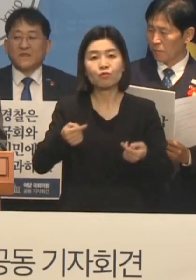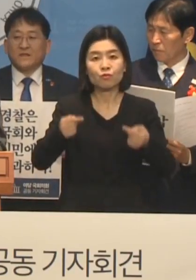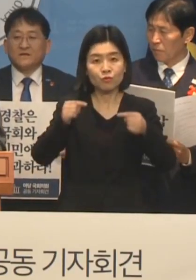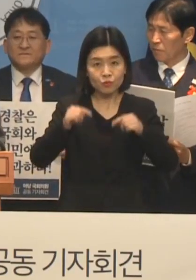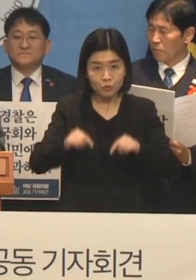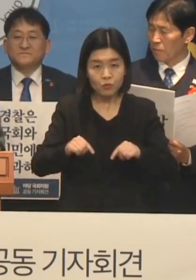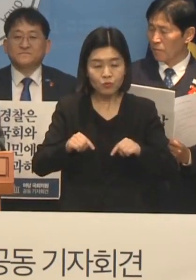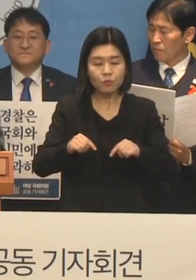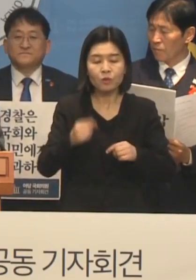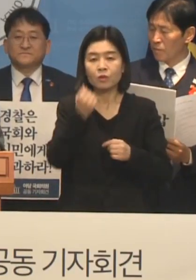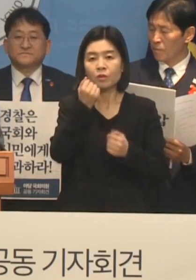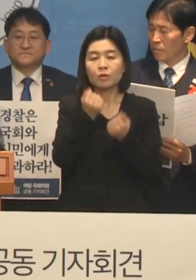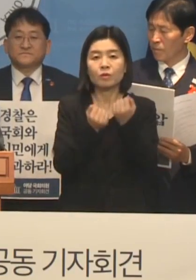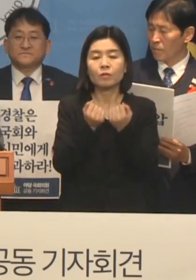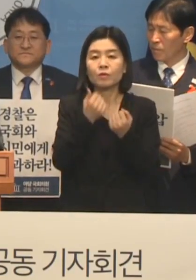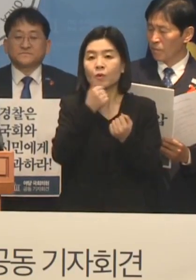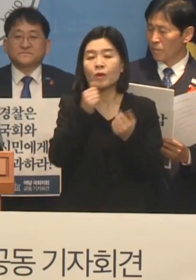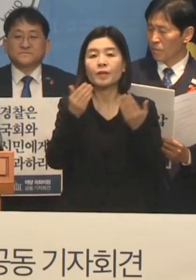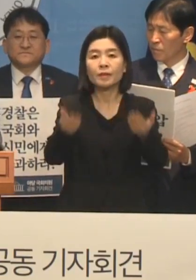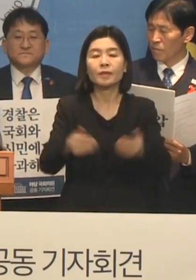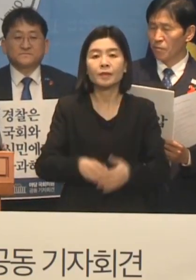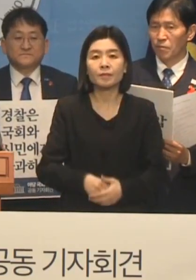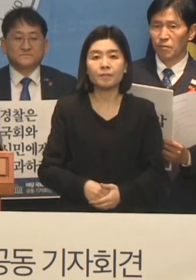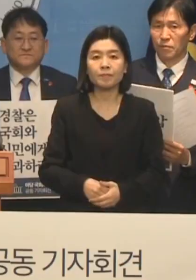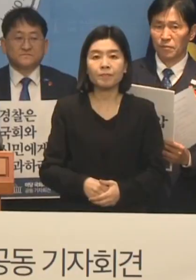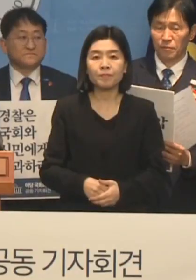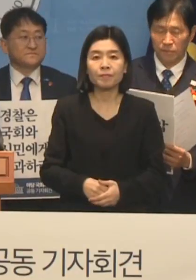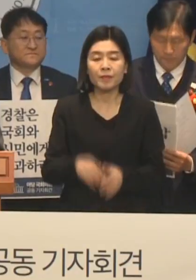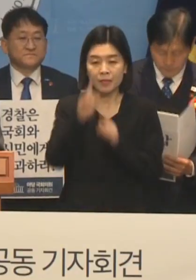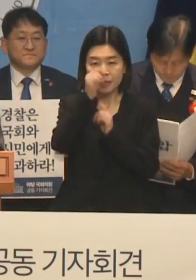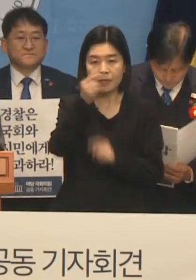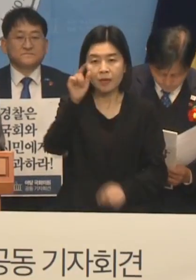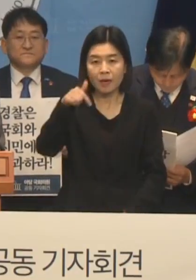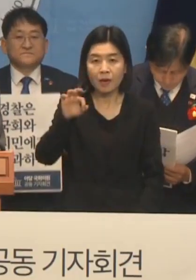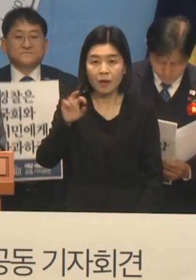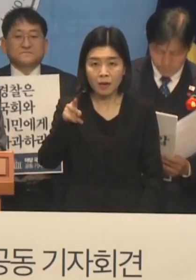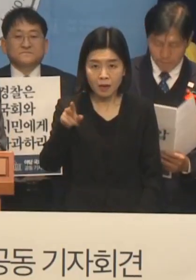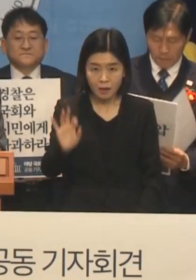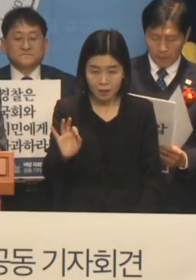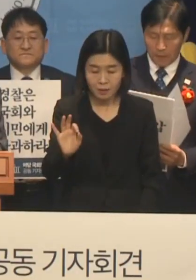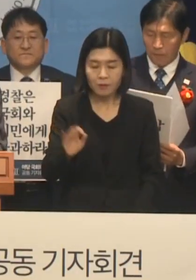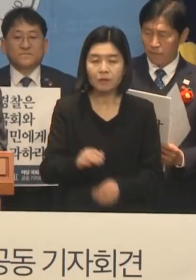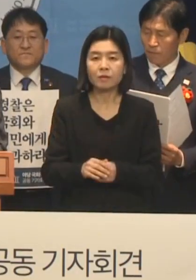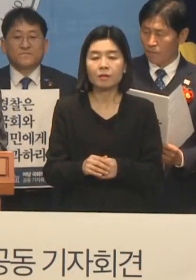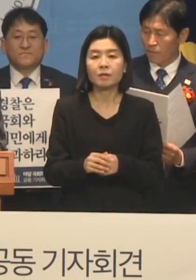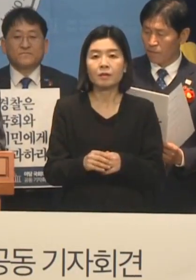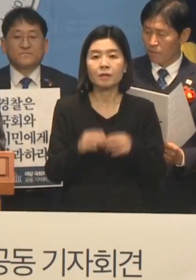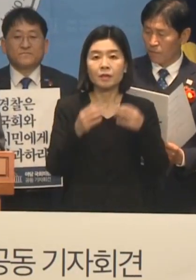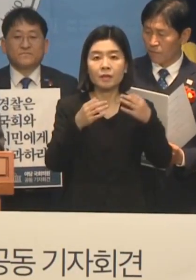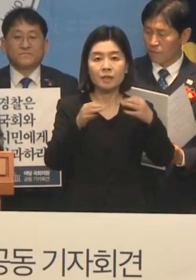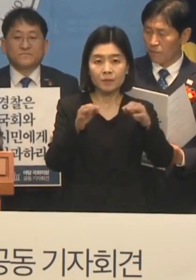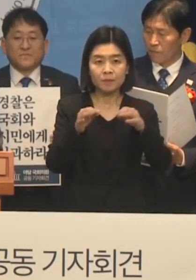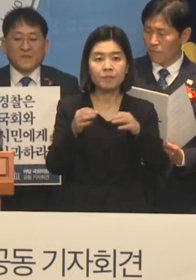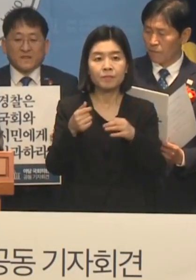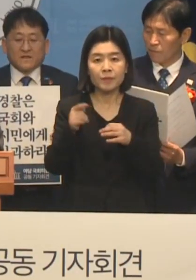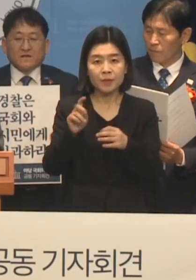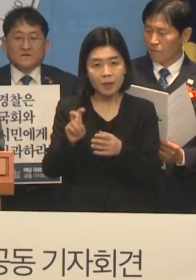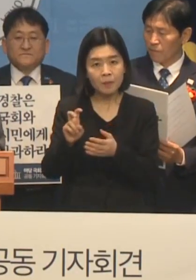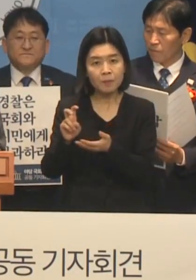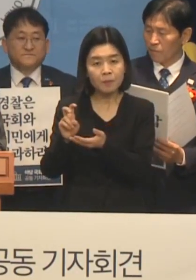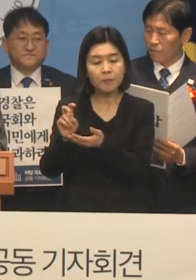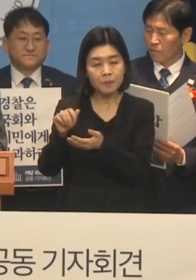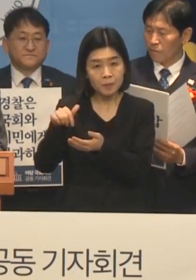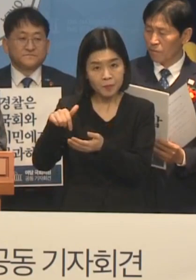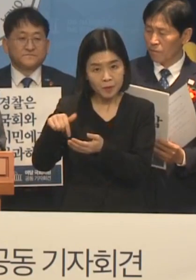하겠습니다. 예, 우리 이하경 부의장님 오셨습니다. 우리 김남근 의원님 모셨습니다.